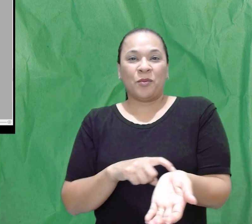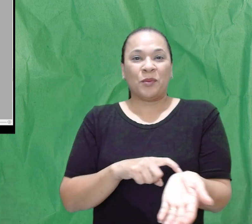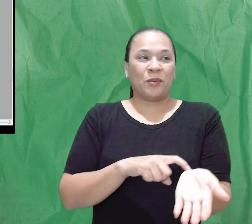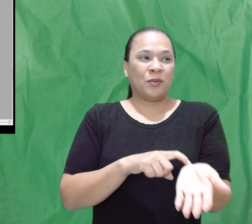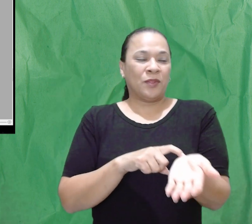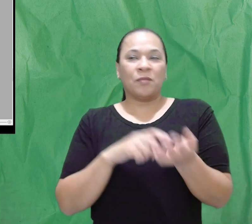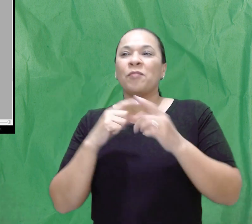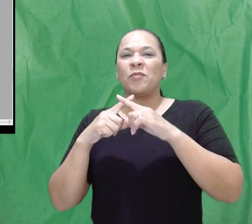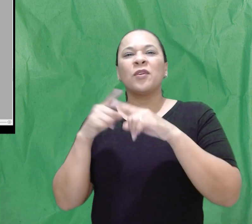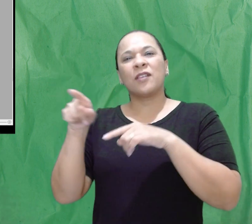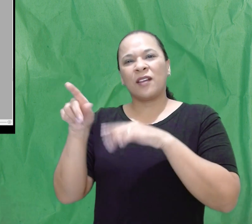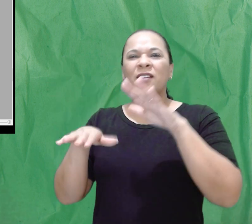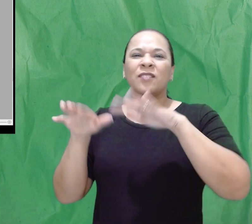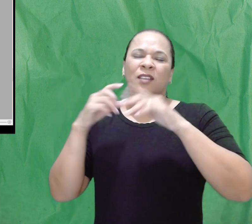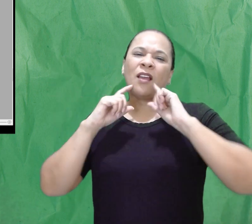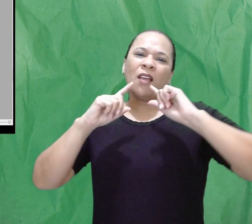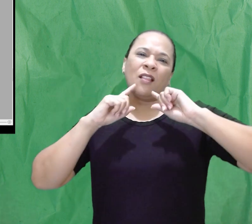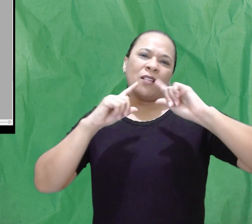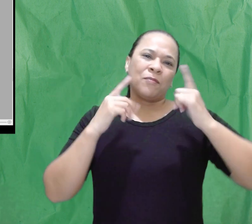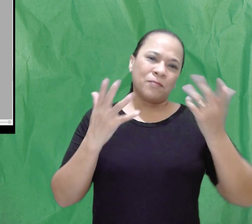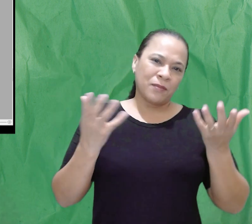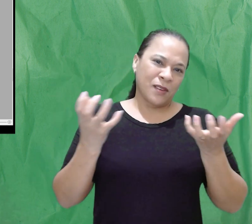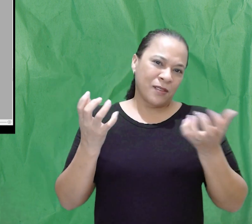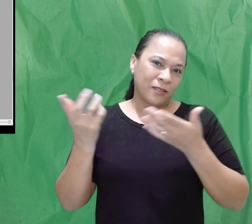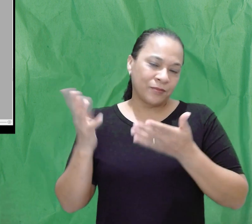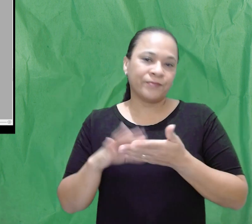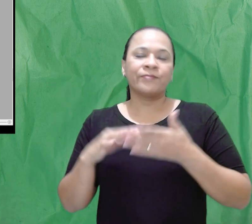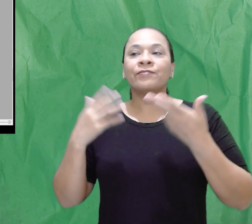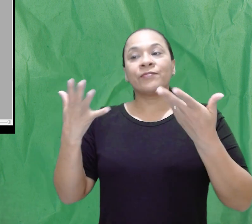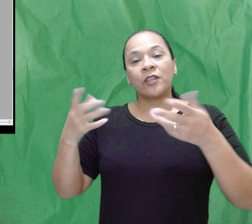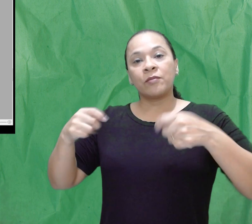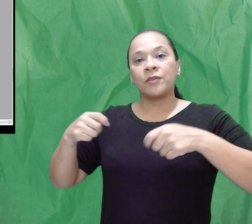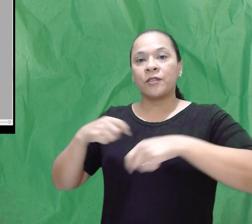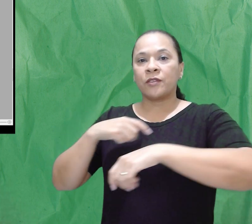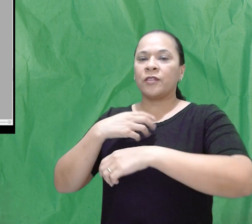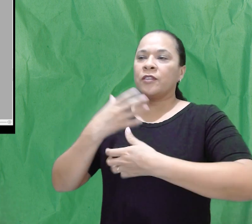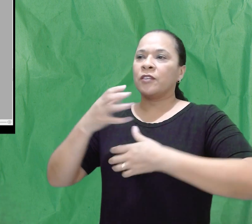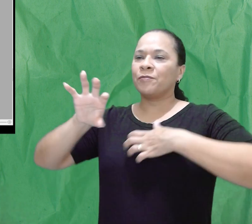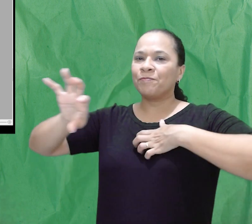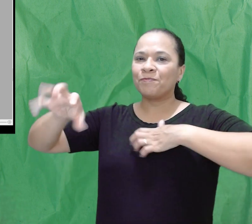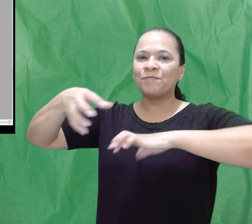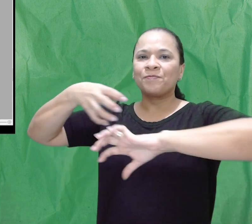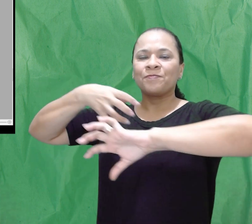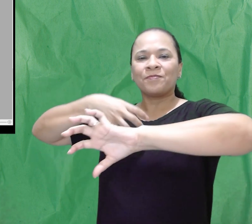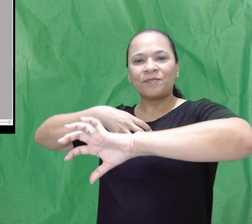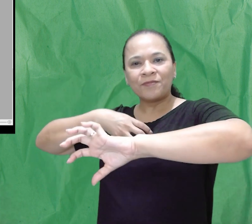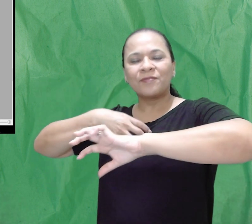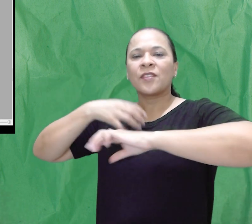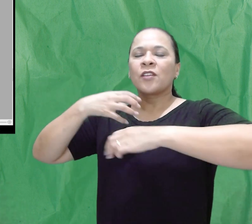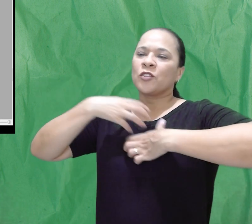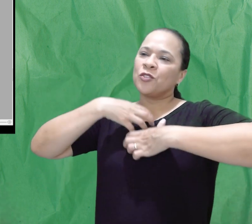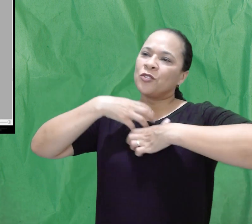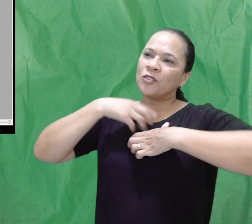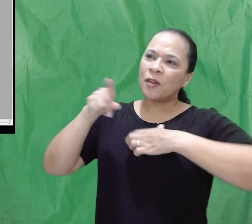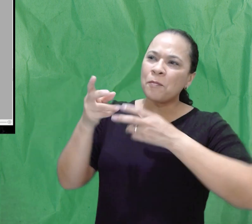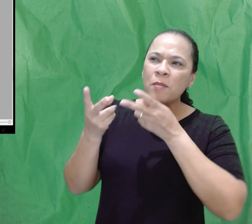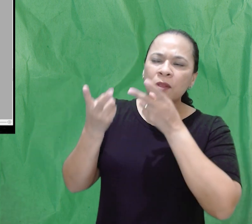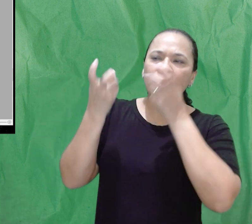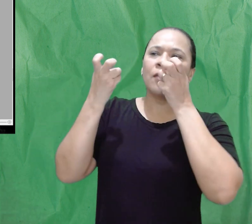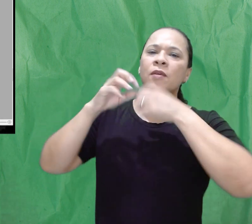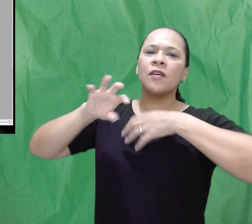alguma reclamação. Então, a gente tem que ser empático, a gente precisa compreender o que aquela pessoa está